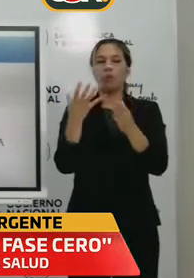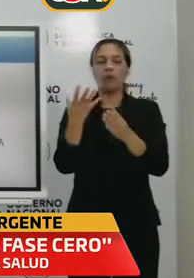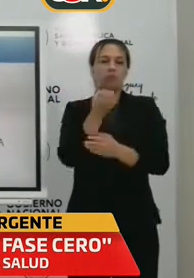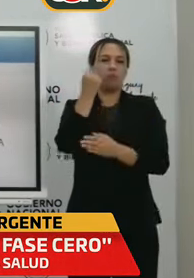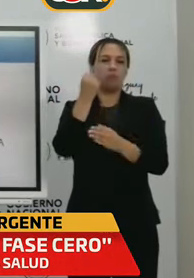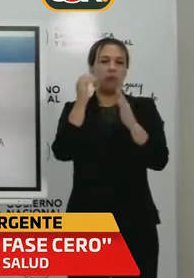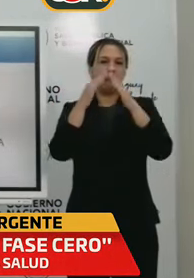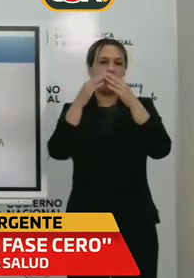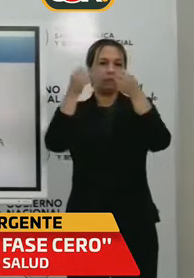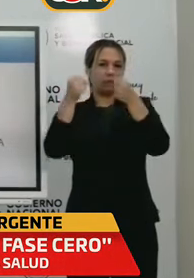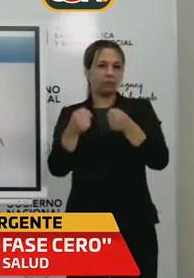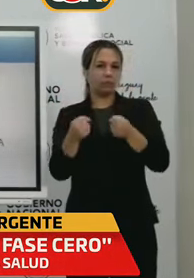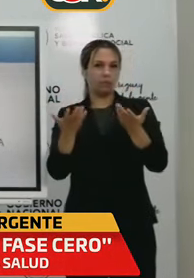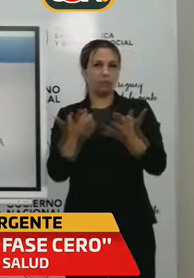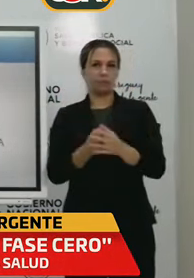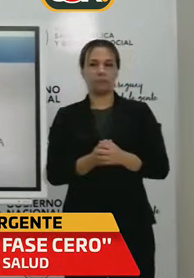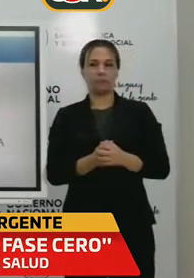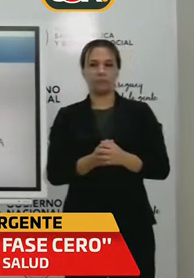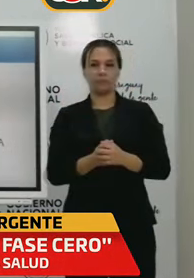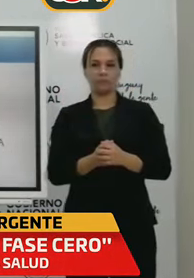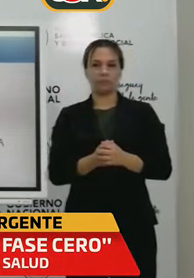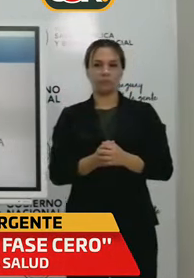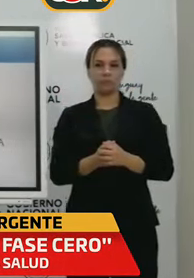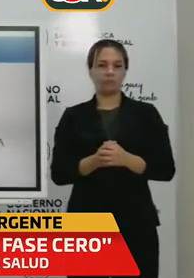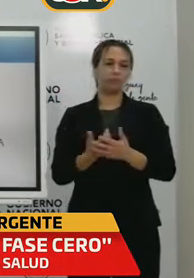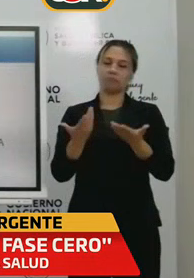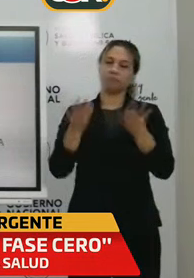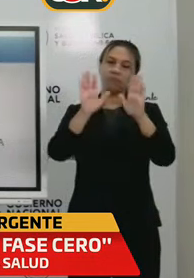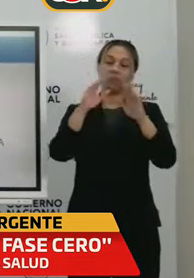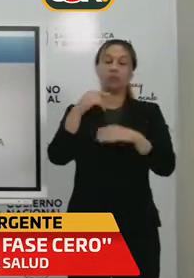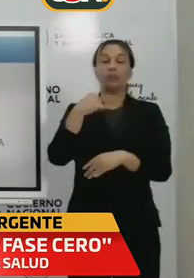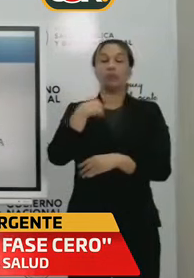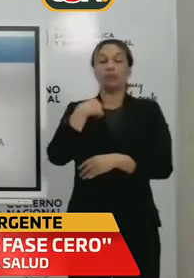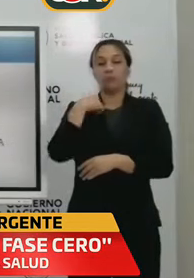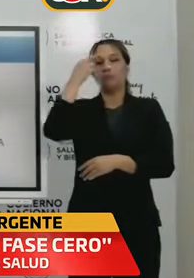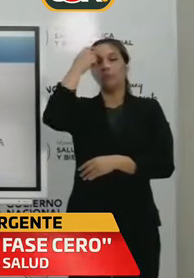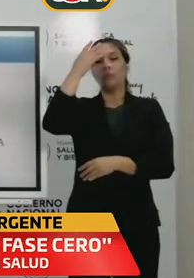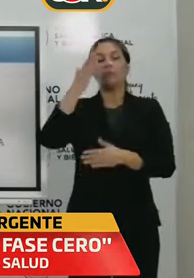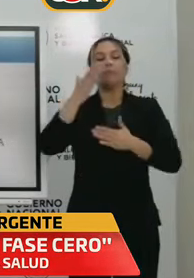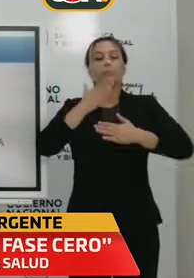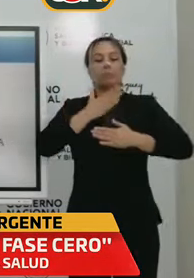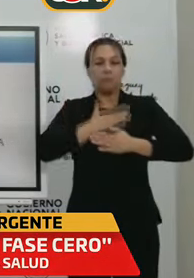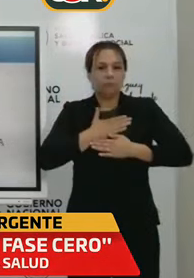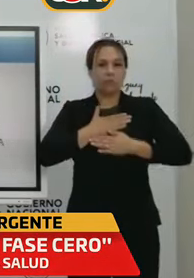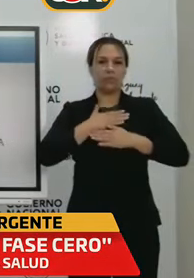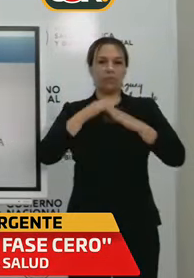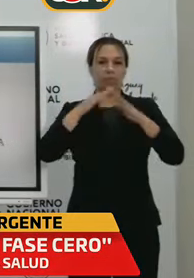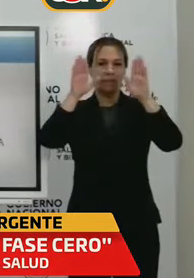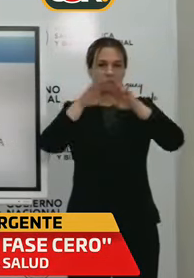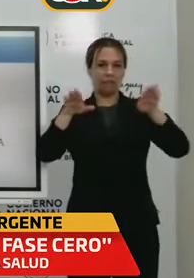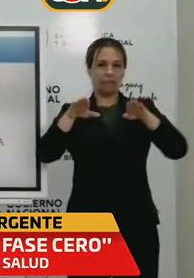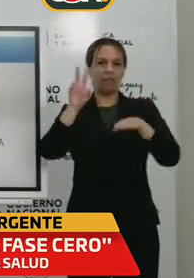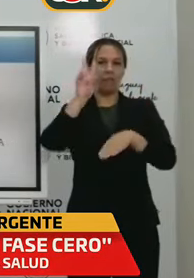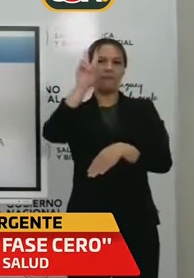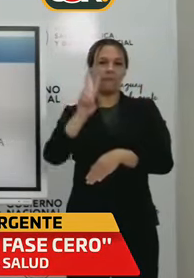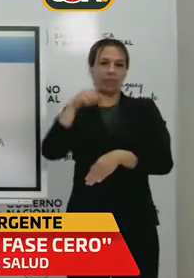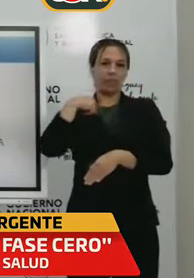Bueno, voy a comentar un poco cómo yo pienso que va a ser mi Navidad en Villarrica,